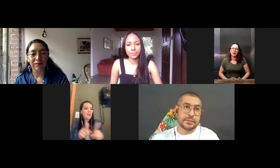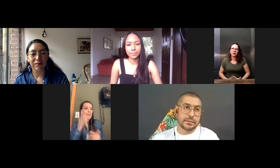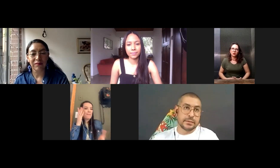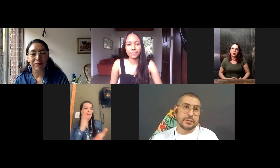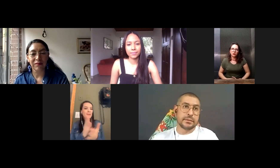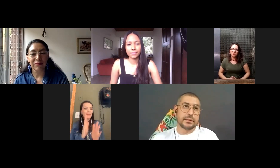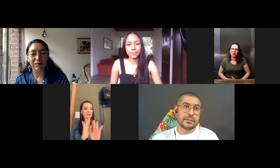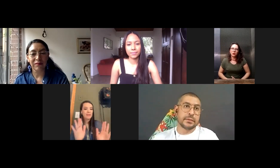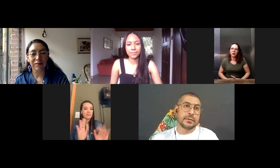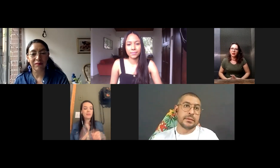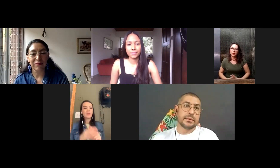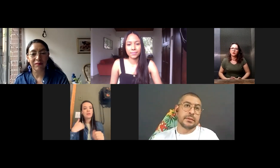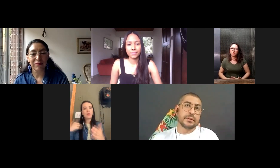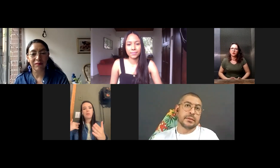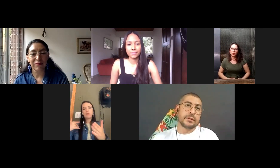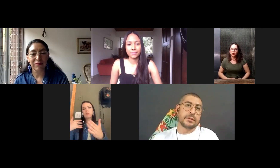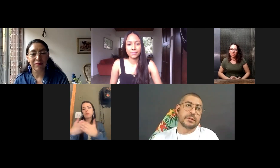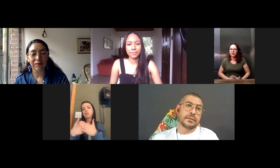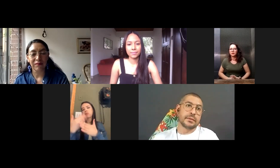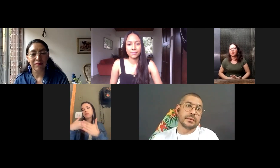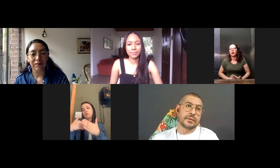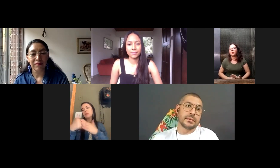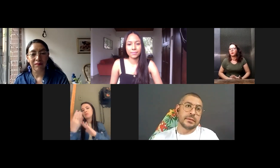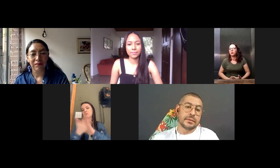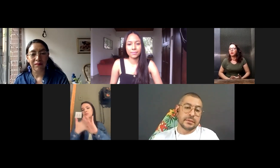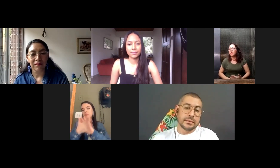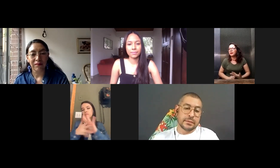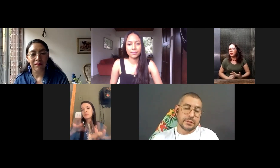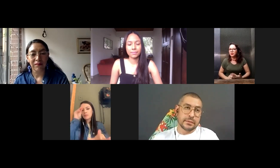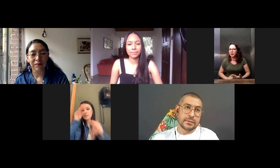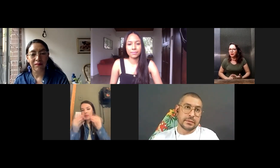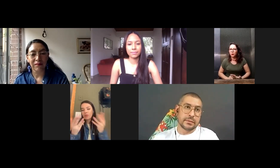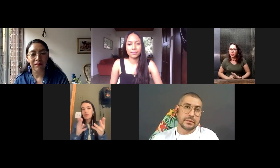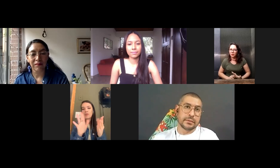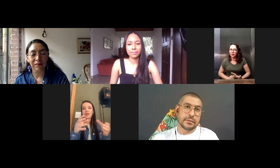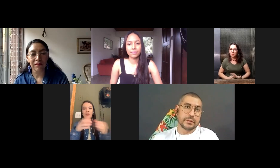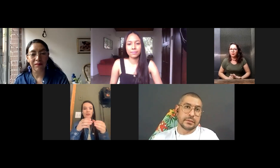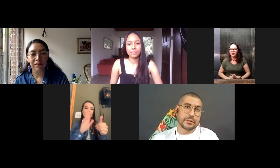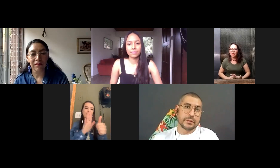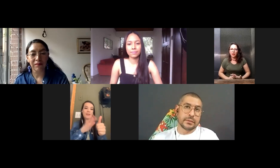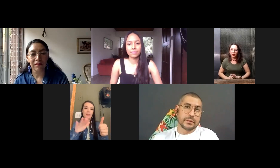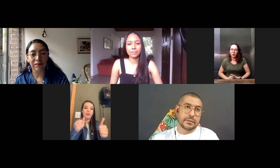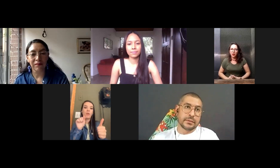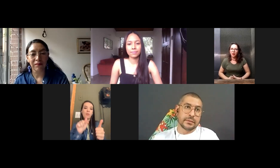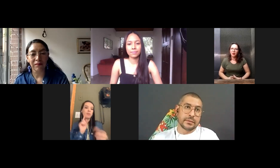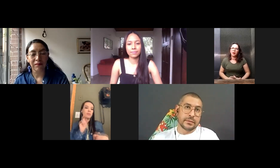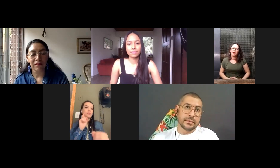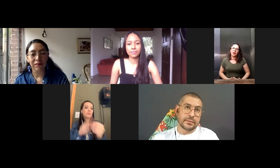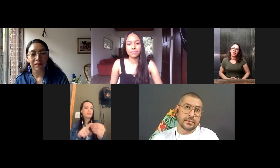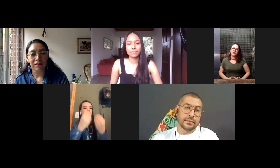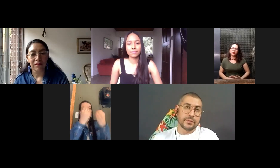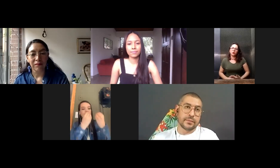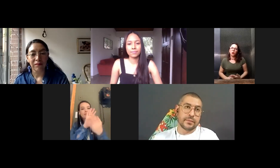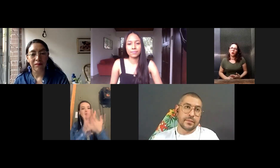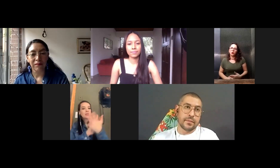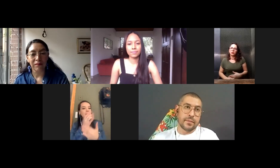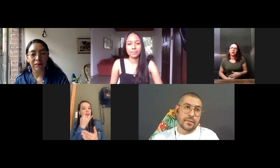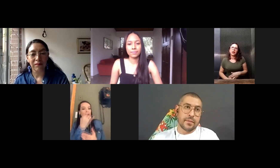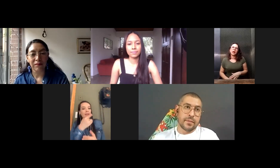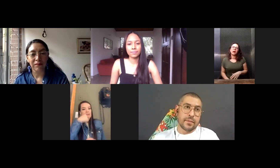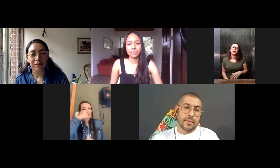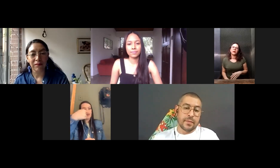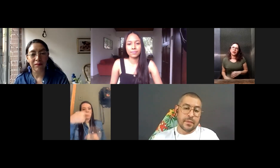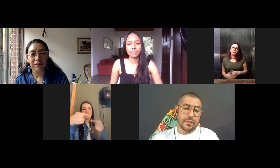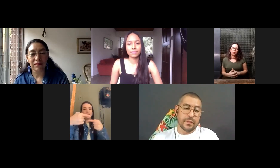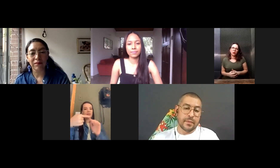en la Asociación Antioqueña de Personas Sordas por un interés particularmente por la lengua. Yo